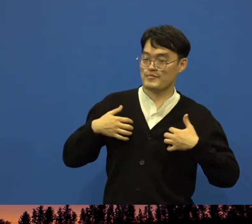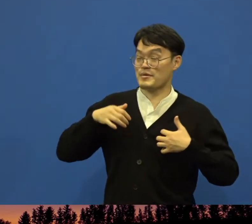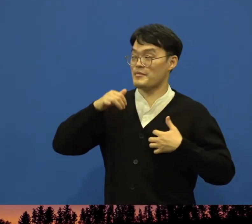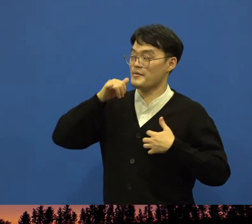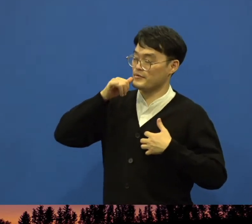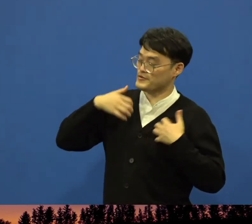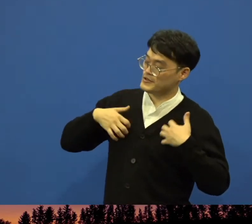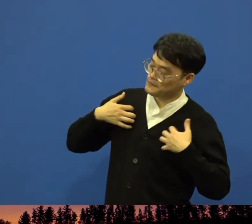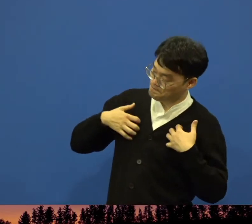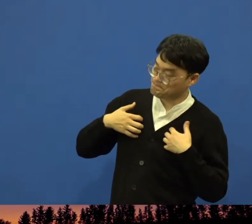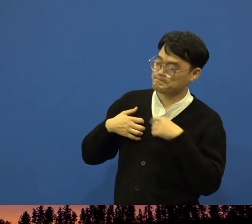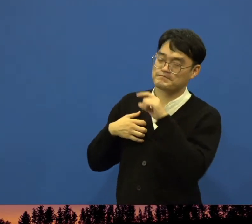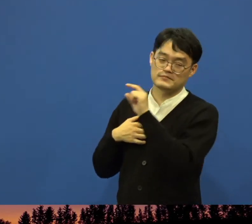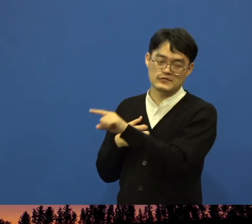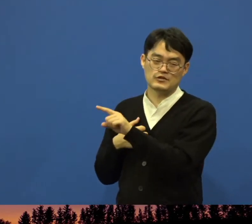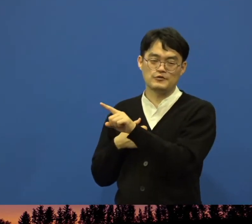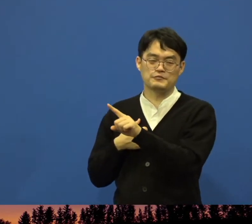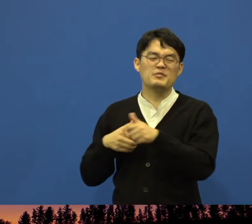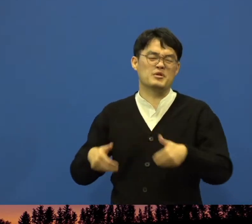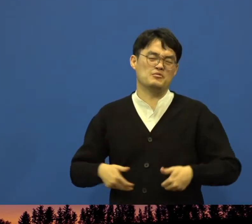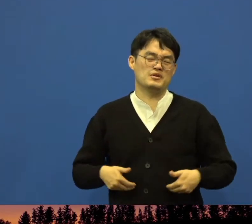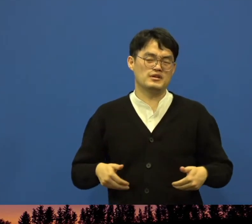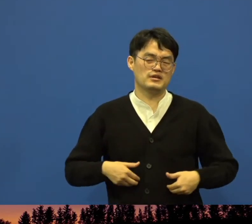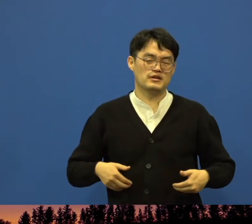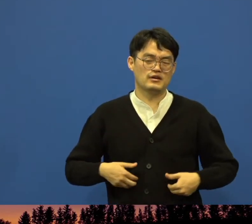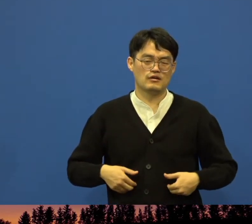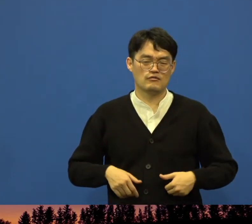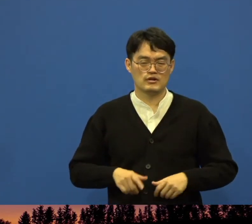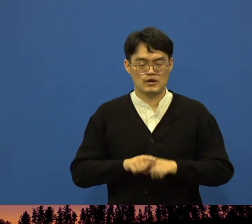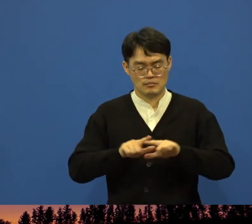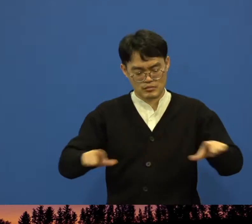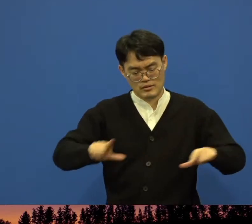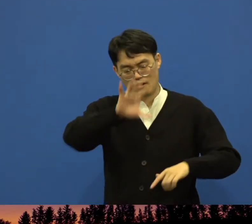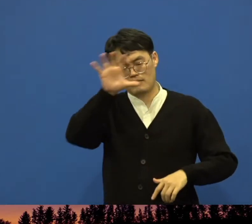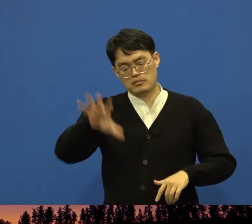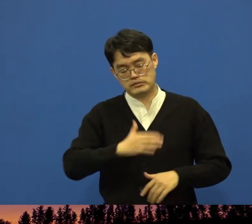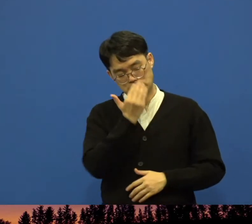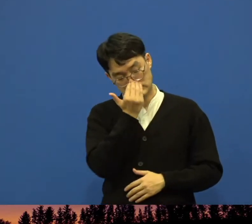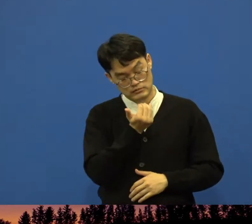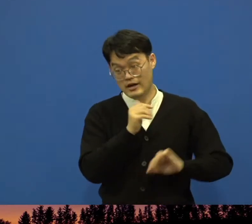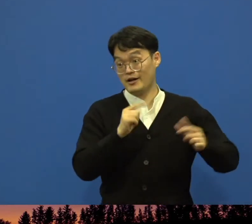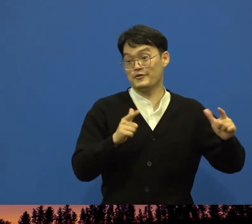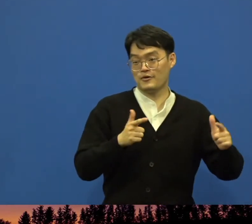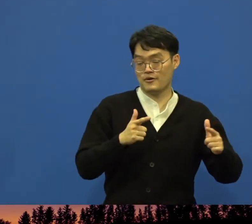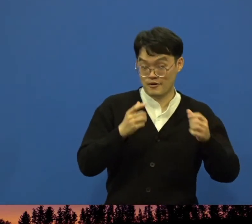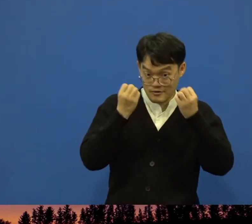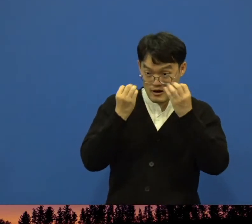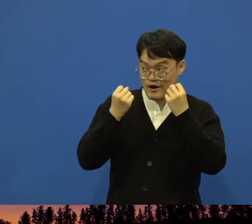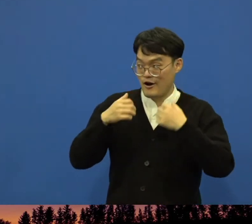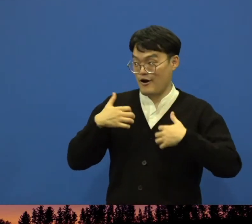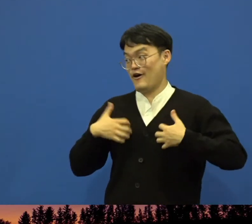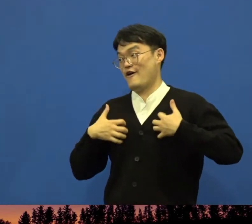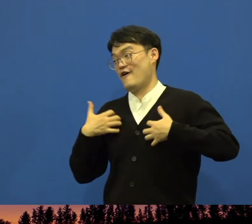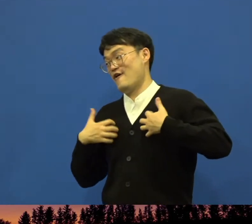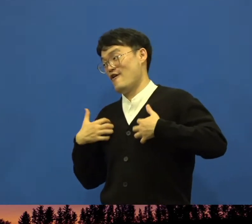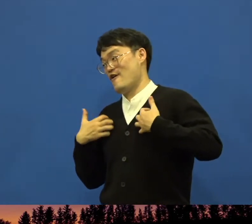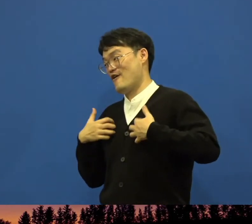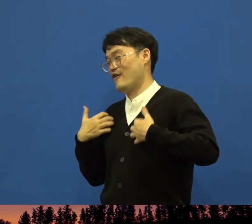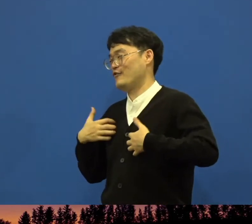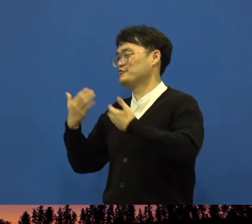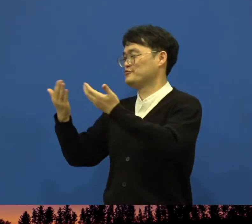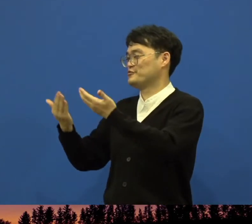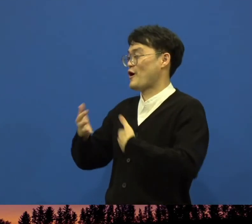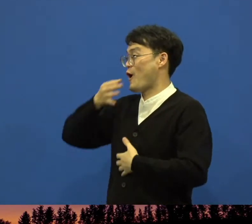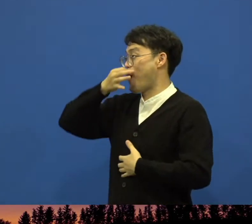이것은 일상으로부터 이렇게 어떤 반복되는 루틴에서 이렇게 우리가 이게 그런 탈출을 통해서